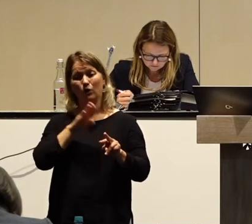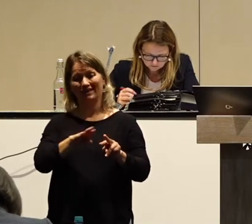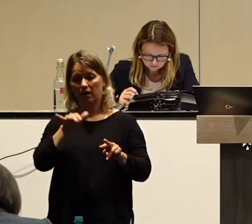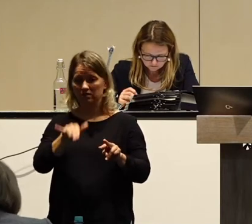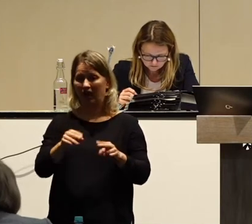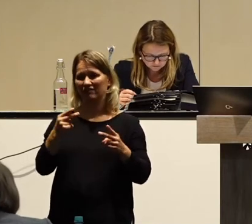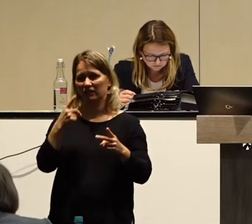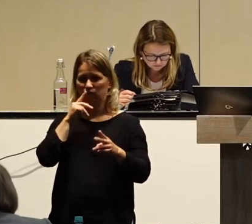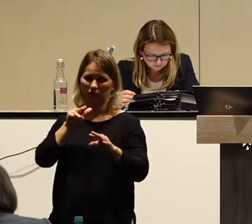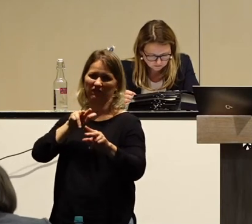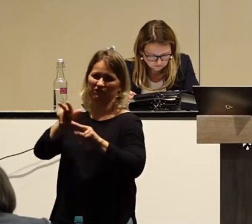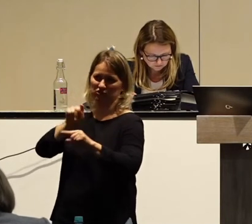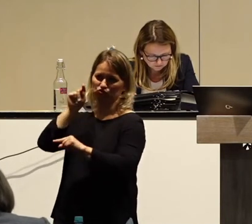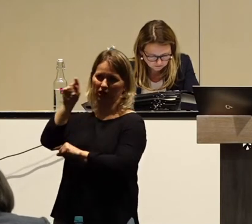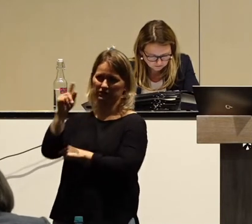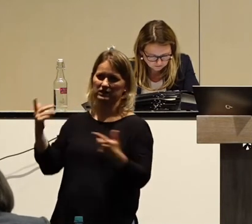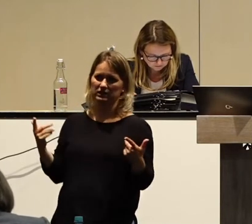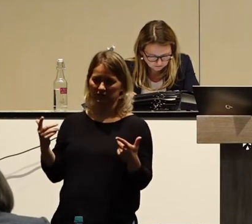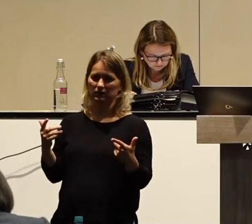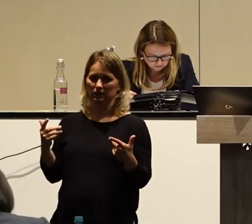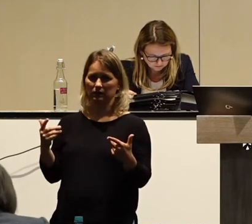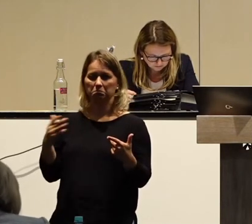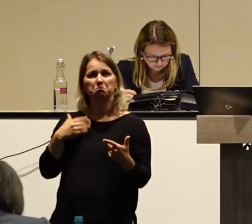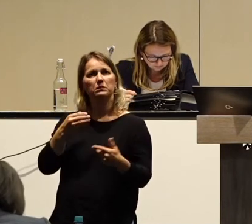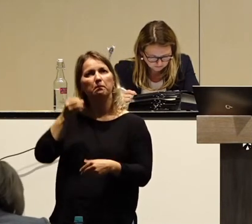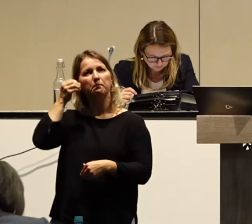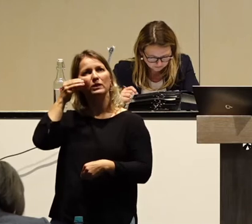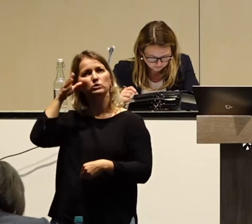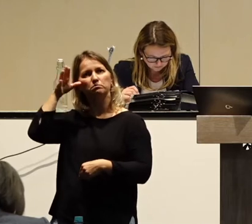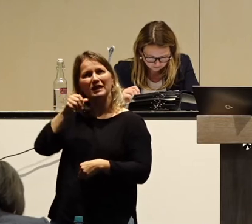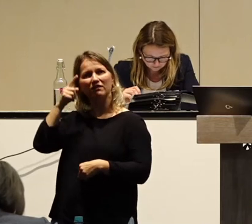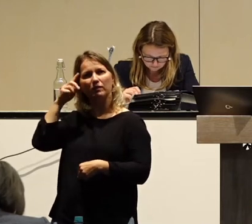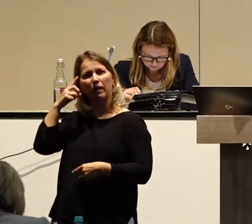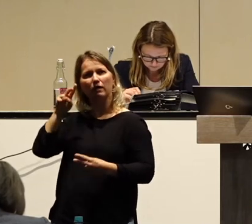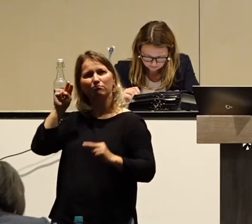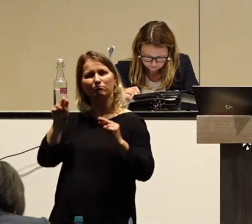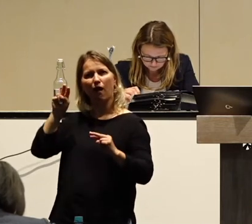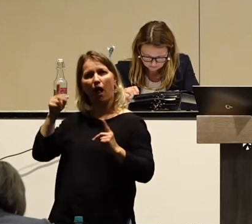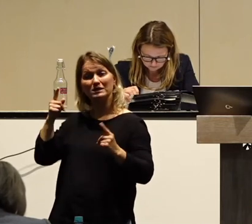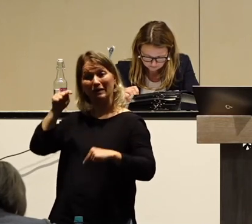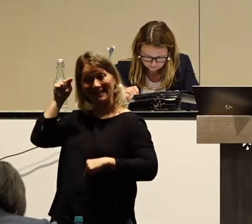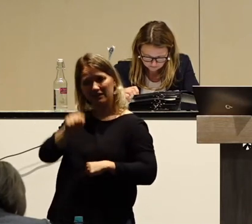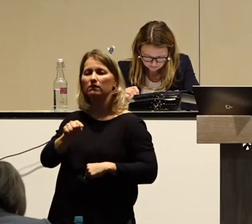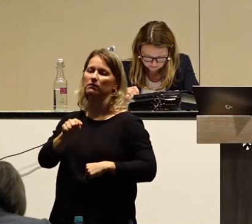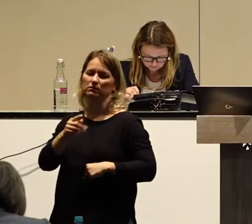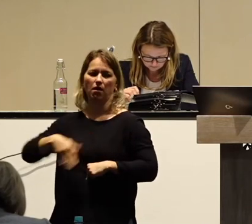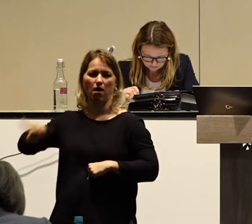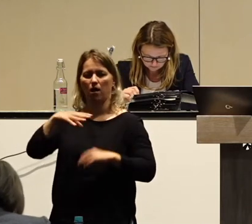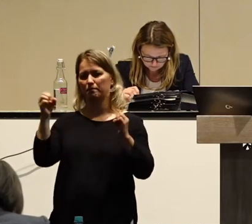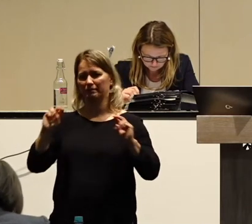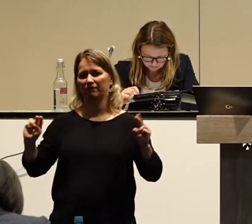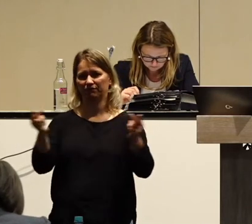ich einen anderen Bildungsbegriff habe, zumindest an dieser Stelle, ist dann doch immer große Einigkeit, dass Kinder am Ende eine